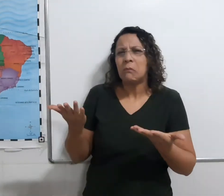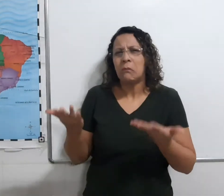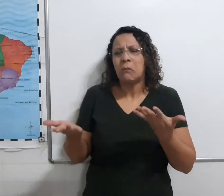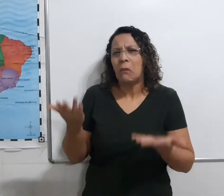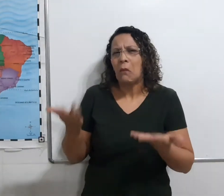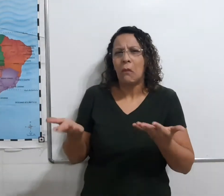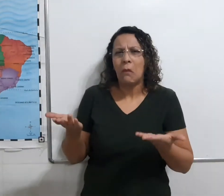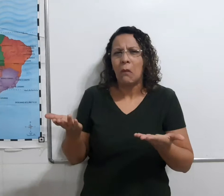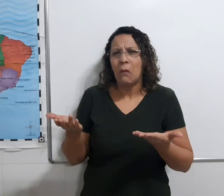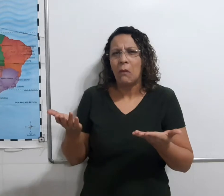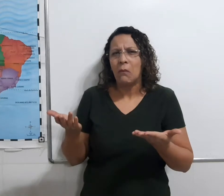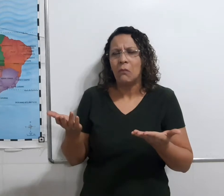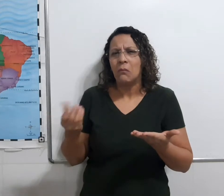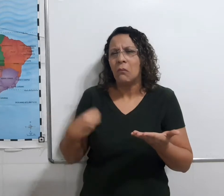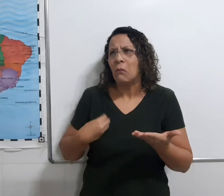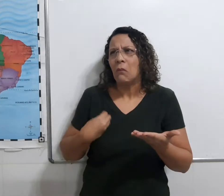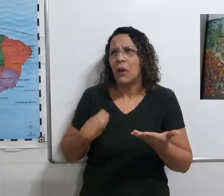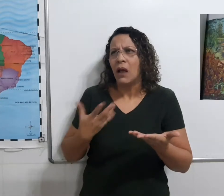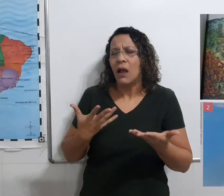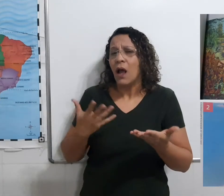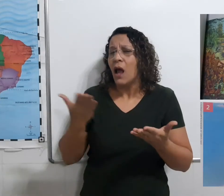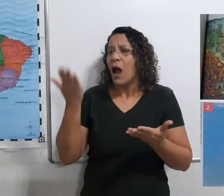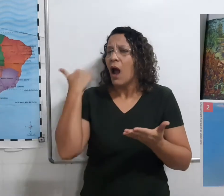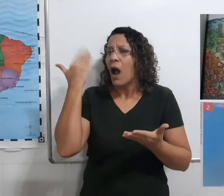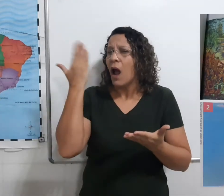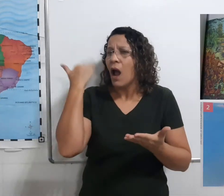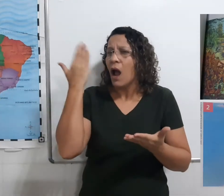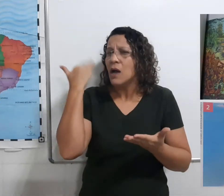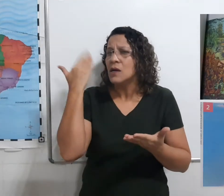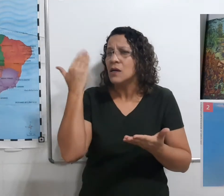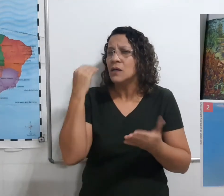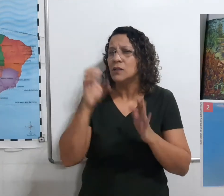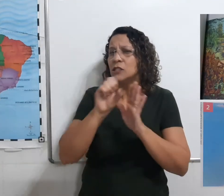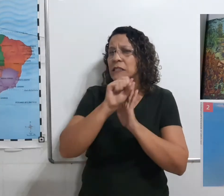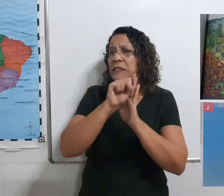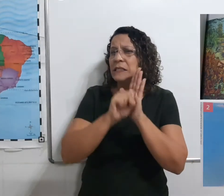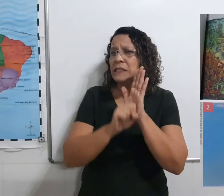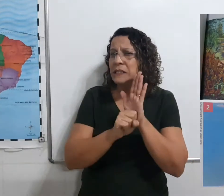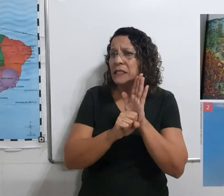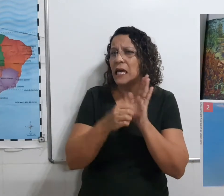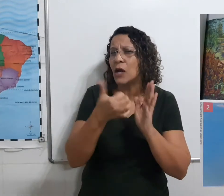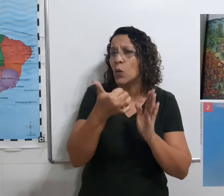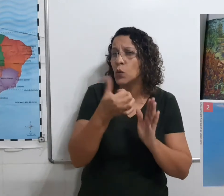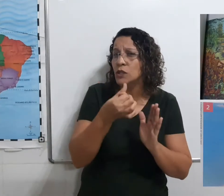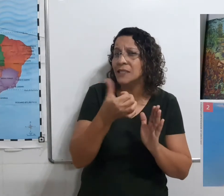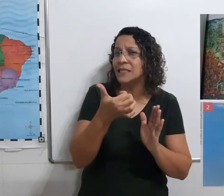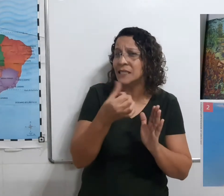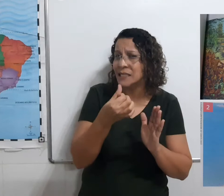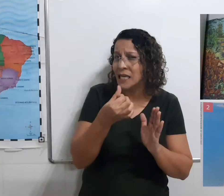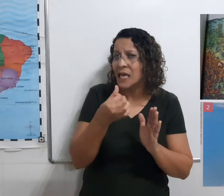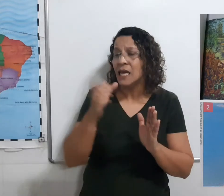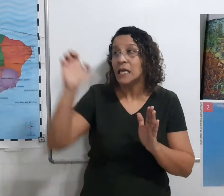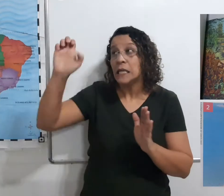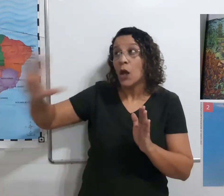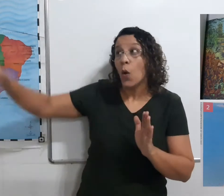No século XVI, quando os europeus chegaram ao Brasil, eles se fixaram